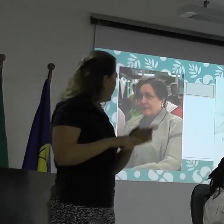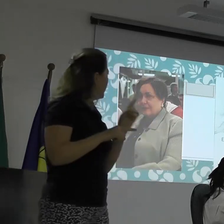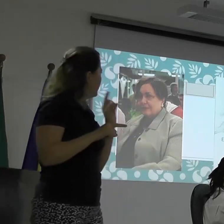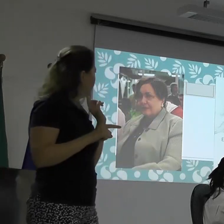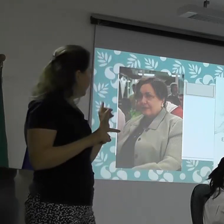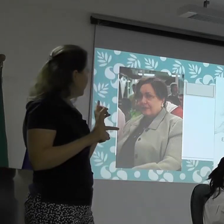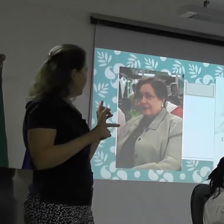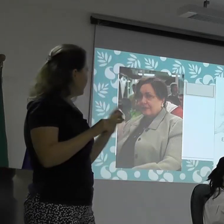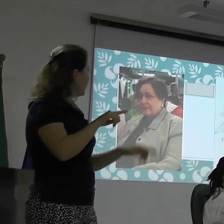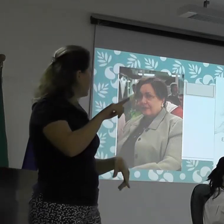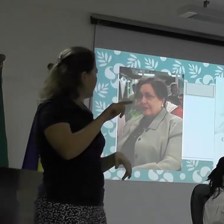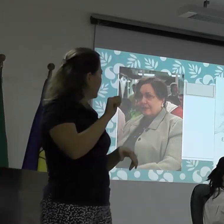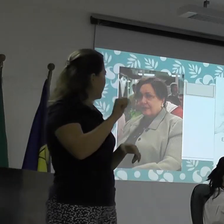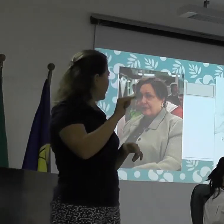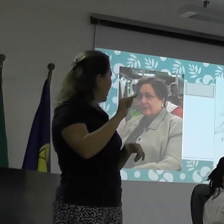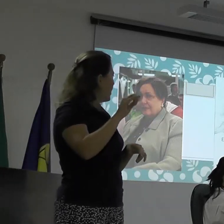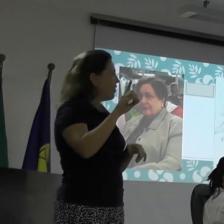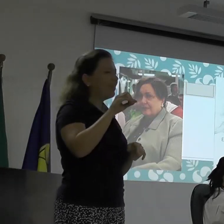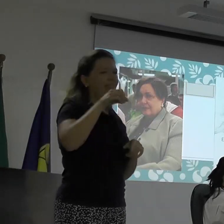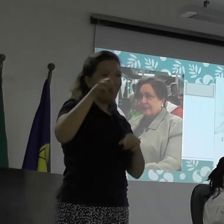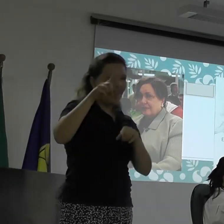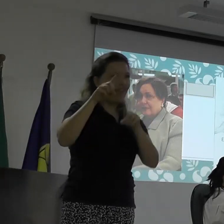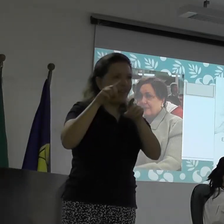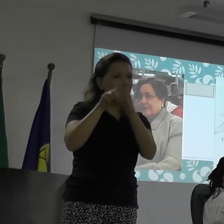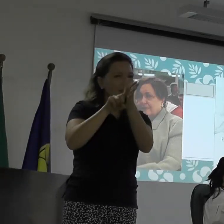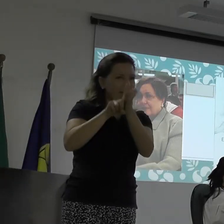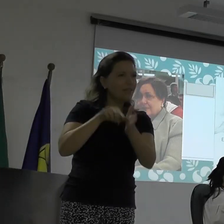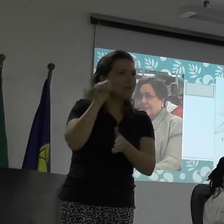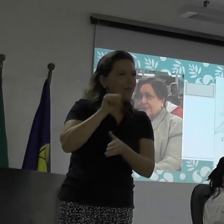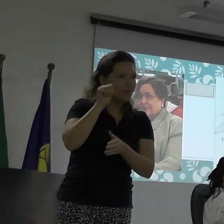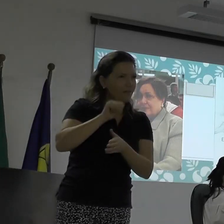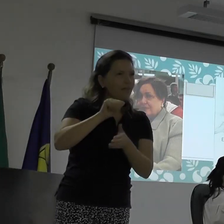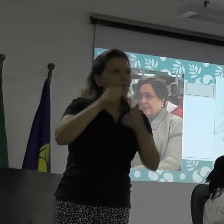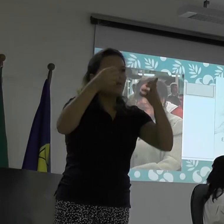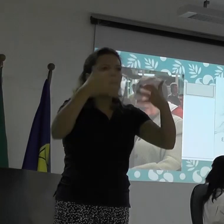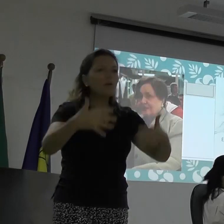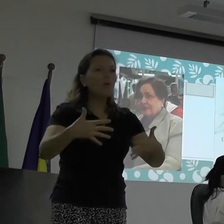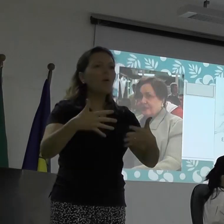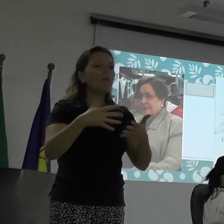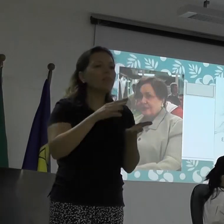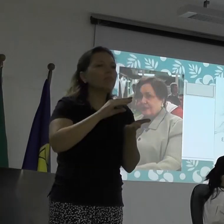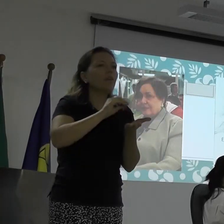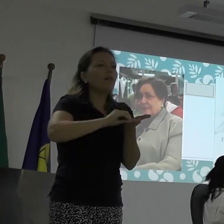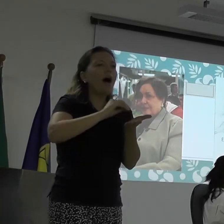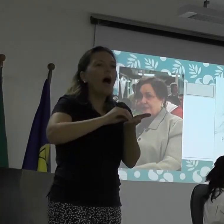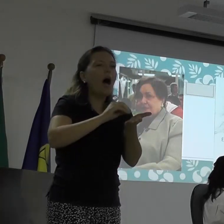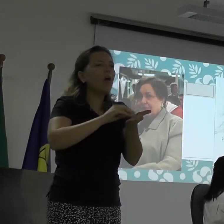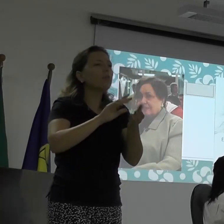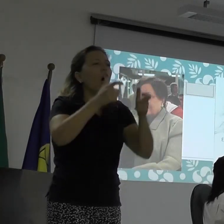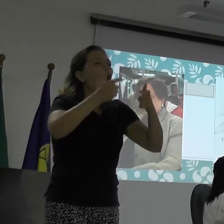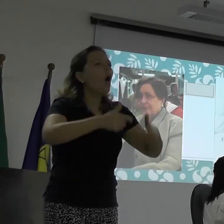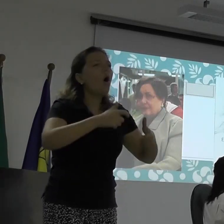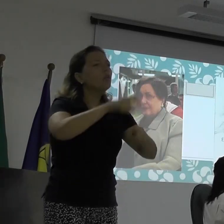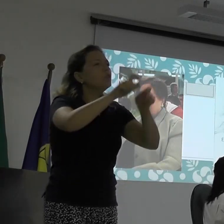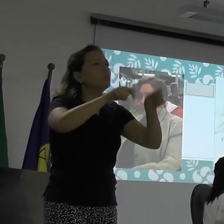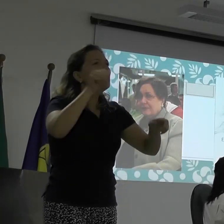da constatação de uma ausência e de um esquecimento referente às escritoras do século XIX no